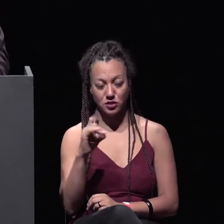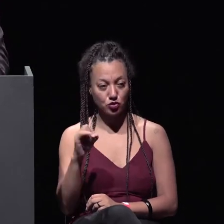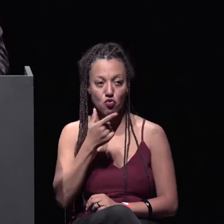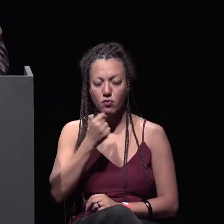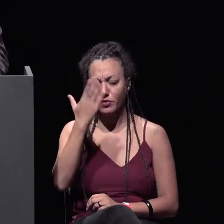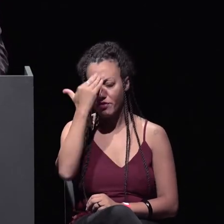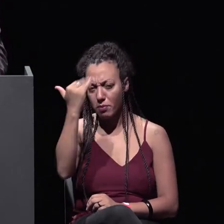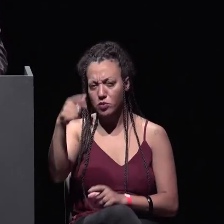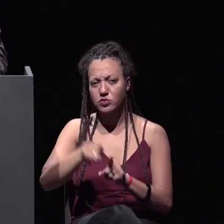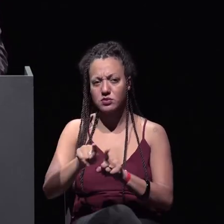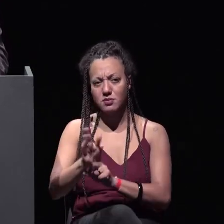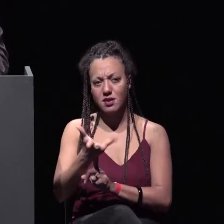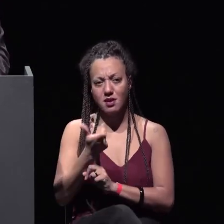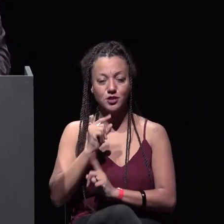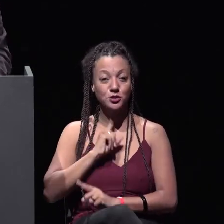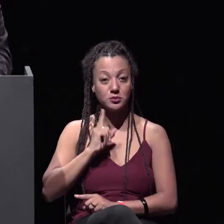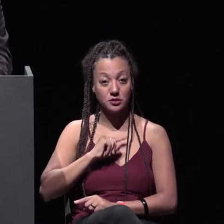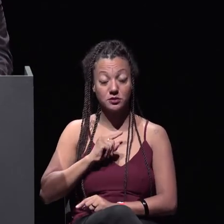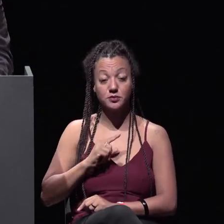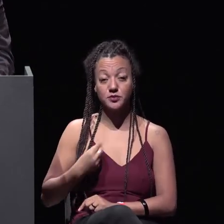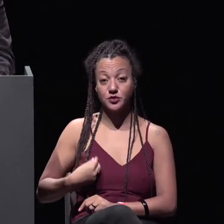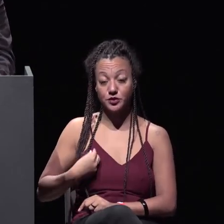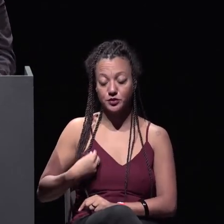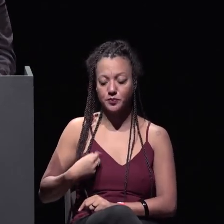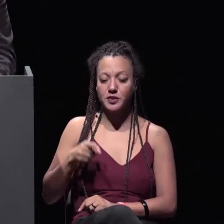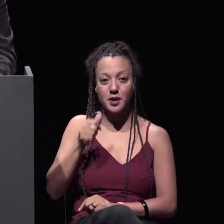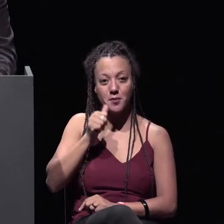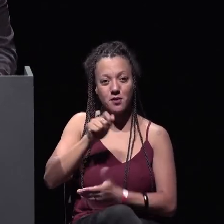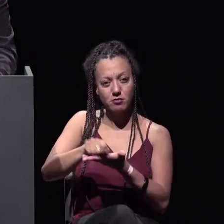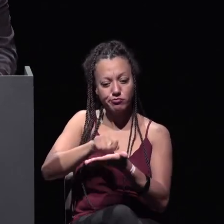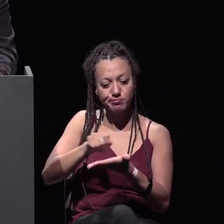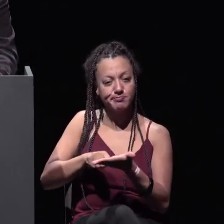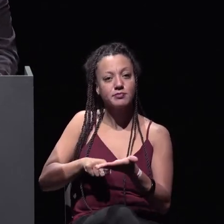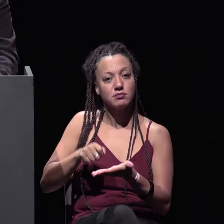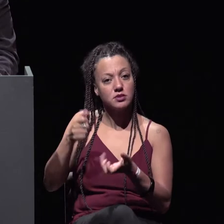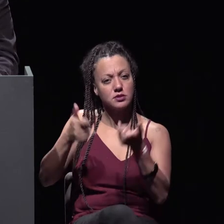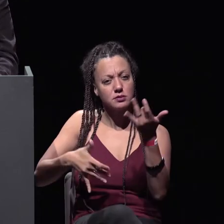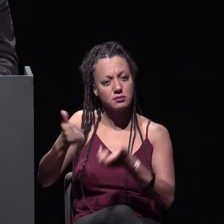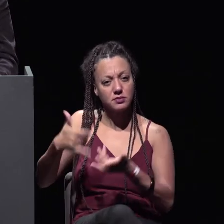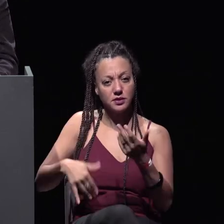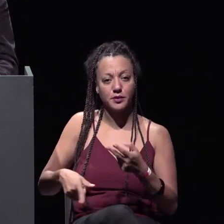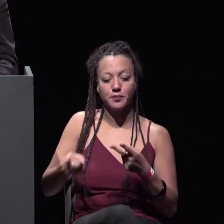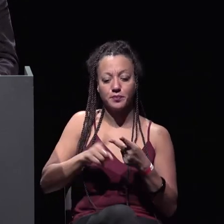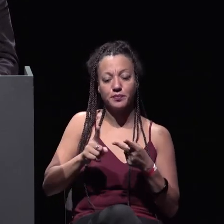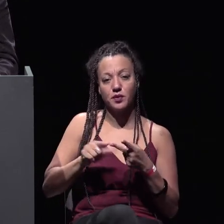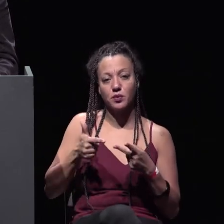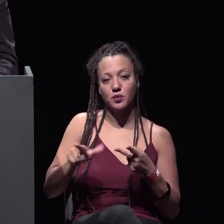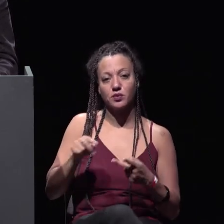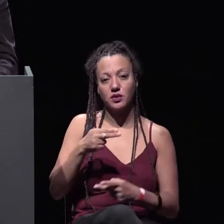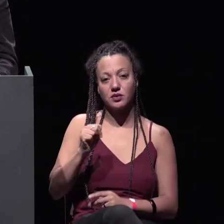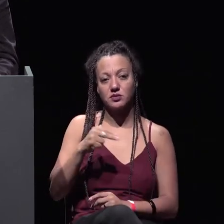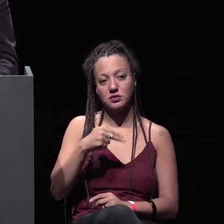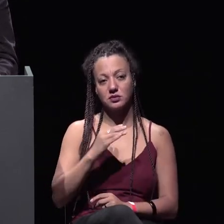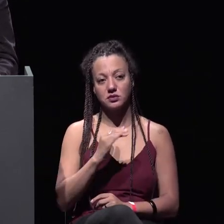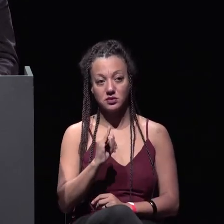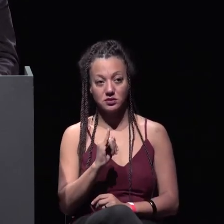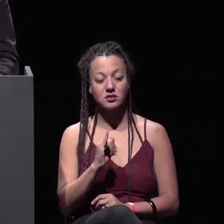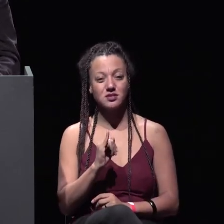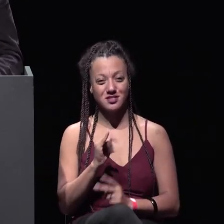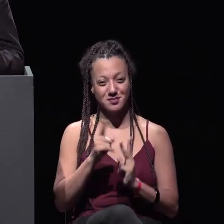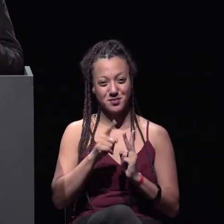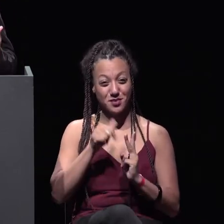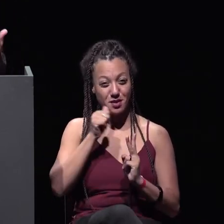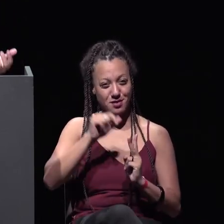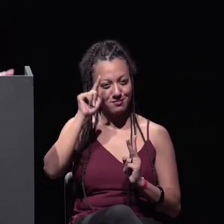à arte minas gerais mais tarde a pesquisadora que eu menciono aqui que a nancy down importo que é a